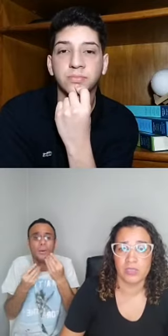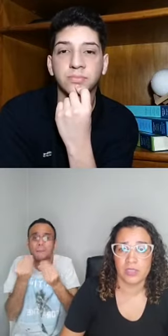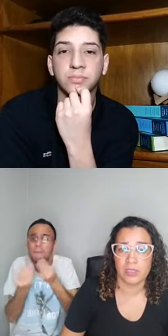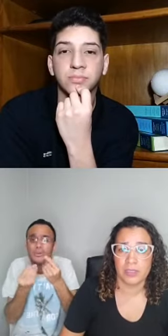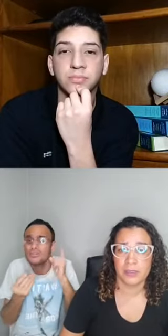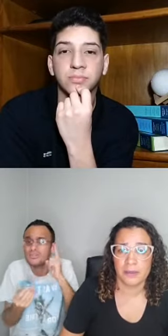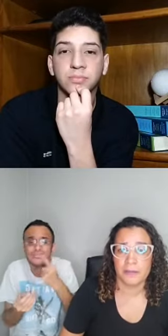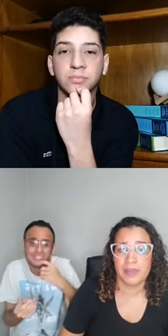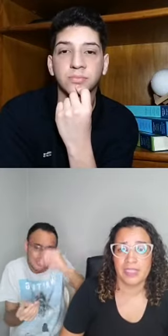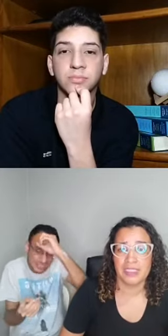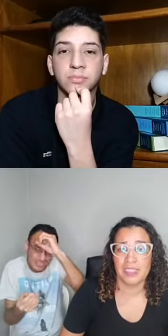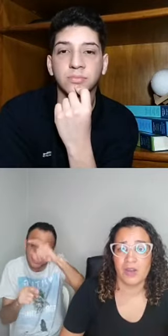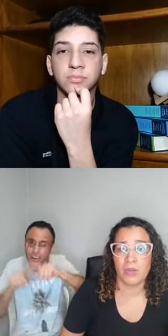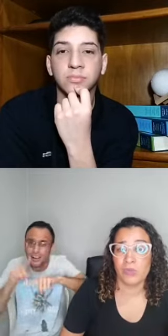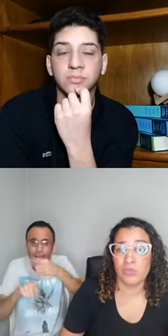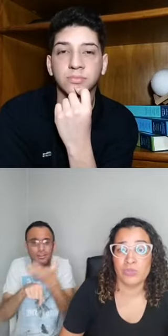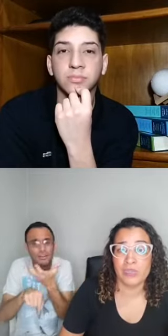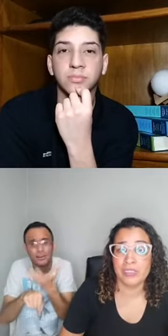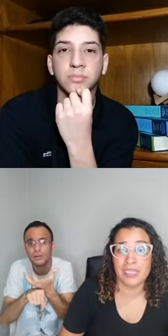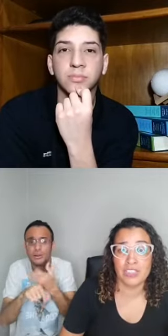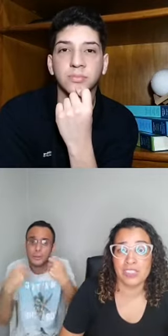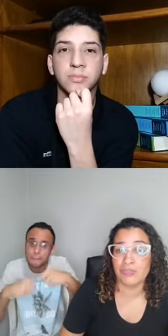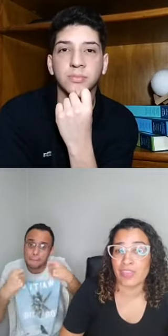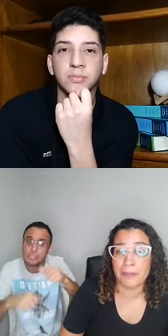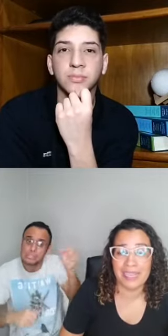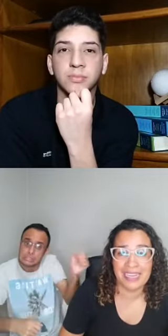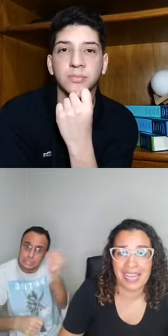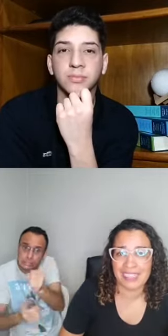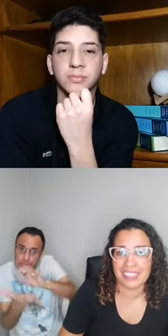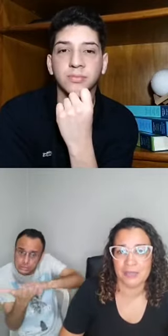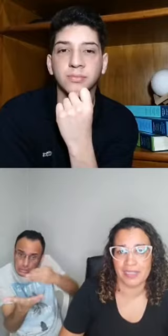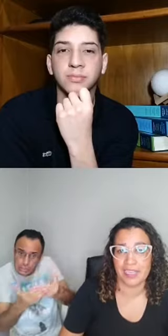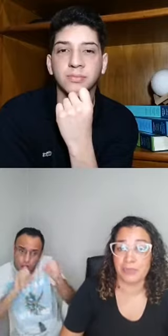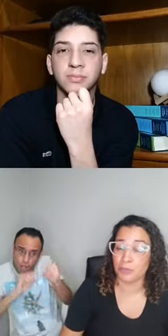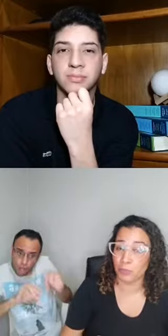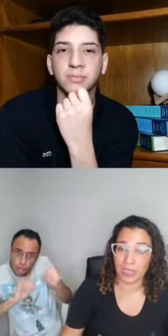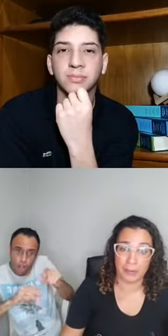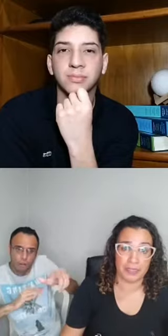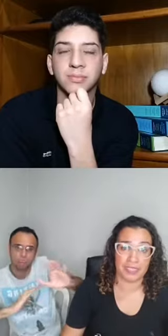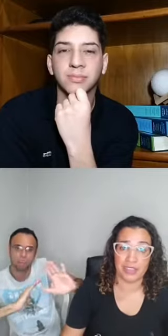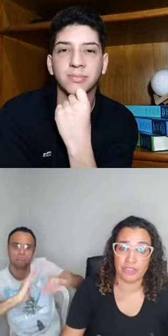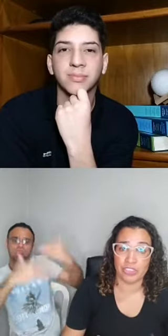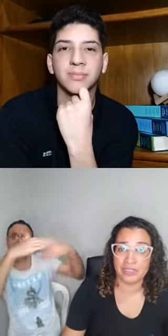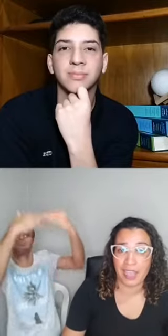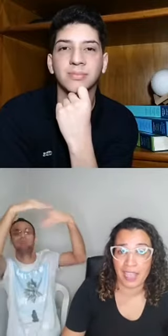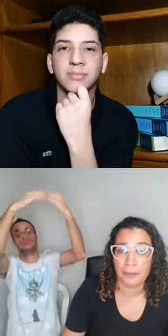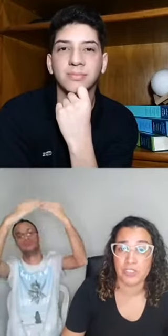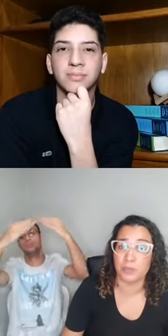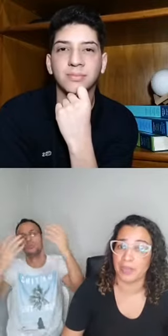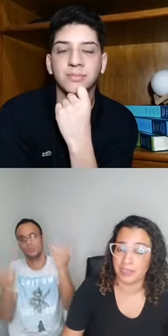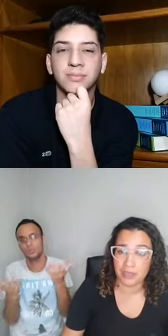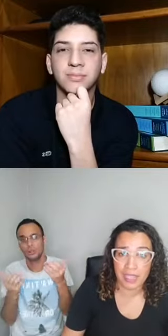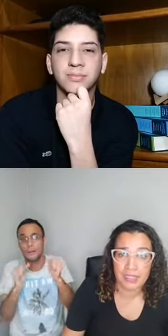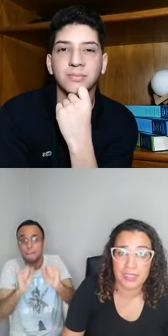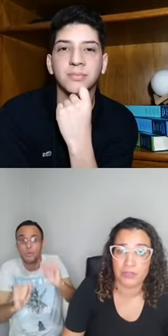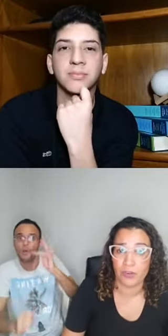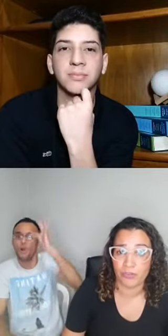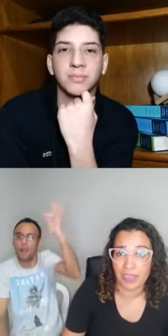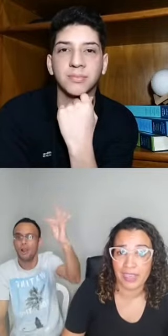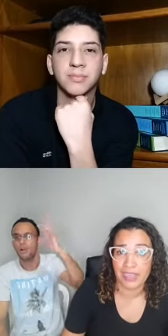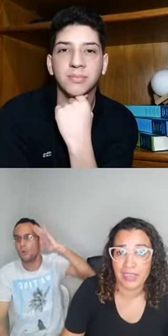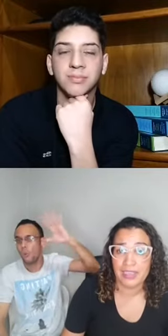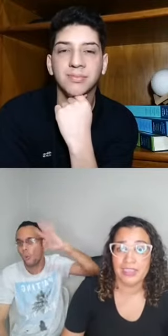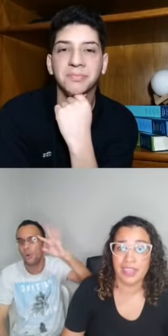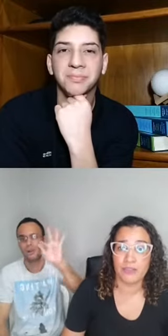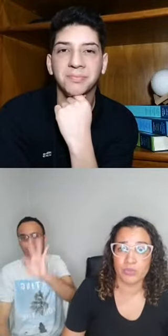mudo. Então, o surdo não entendia, não sabia nada das matérias, mas porque ele precisava de intérprete para ele, né,